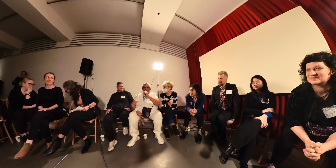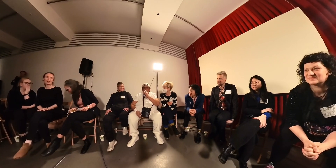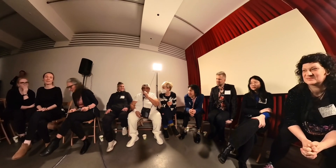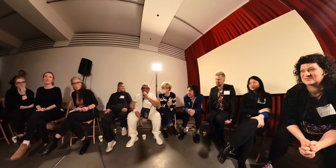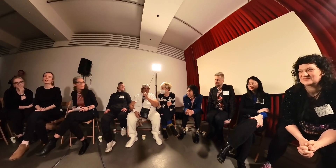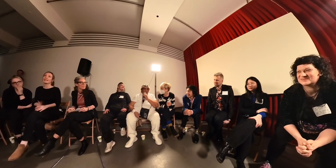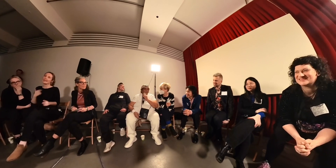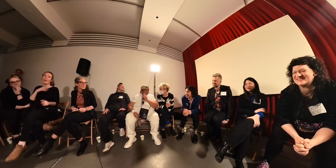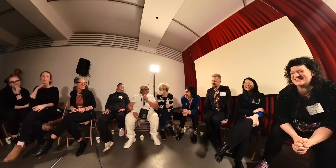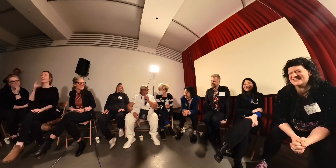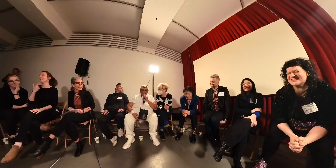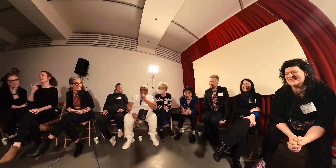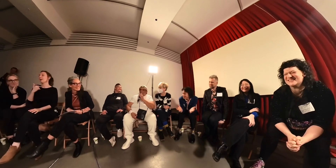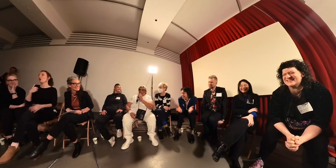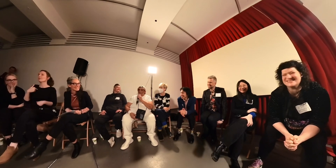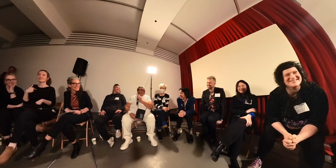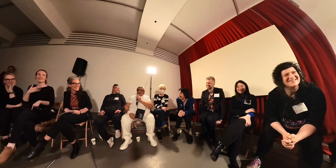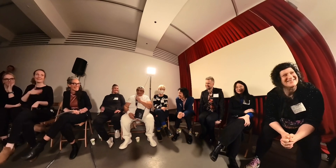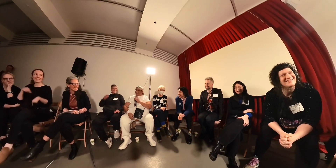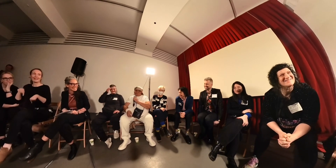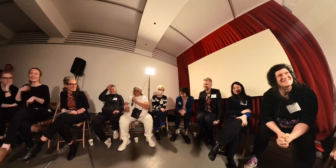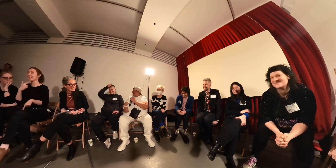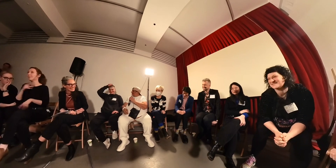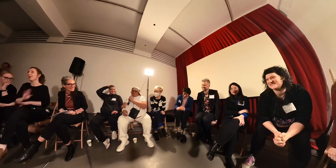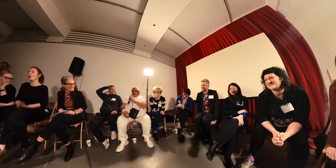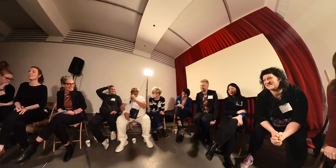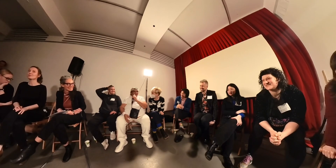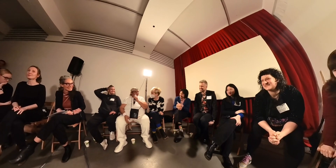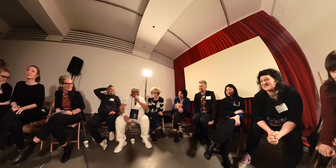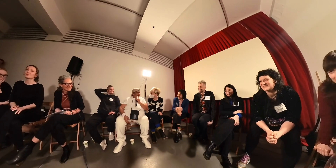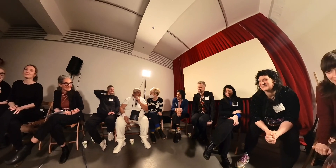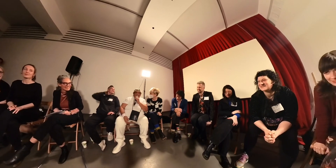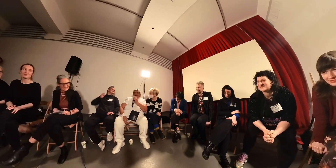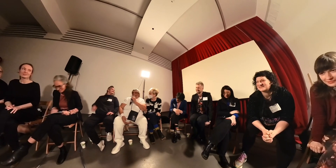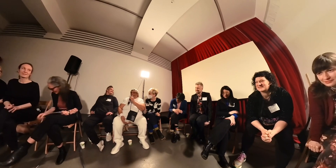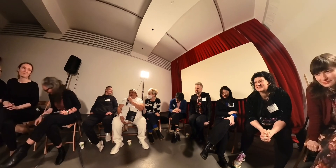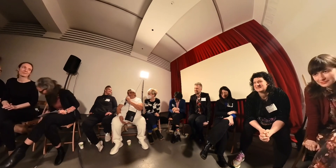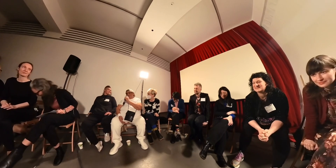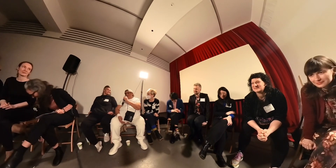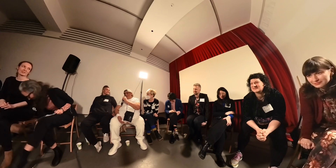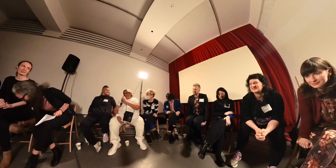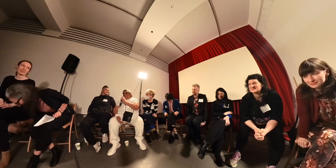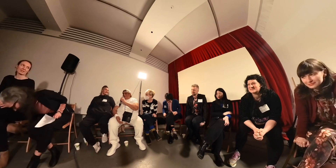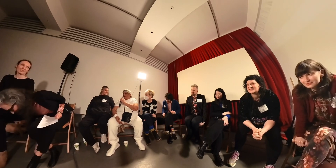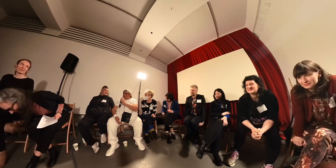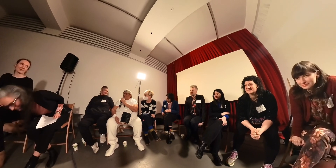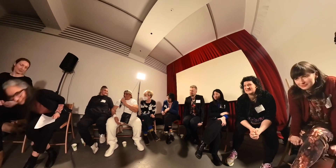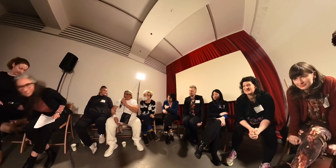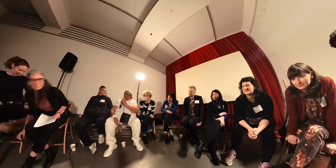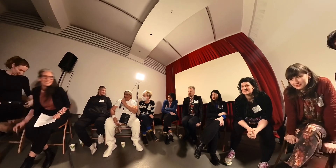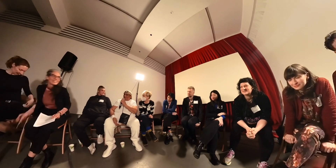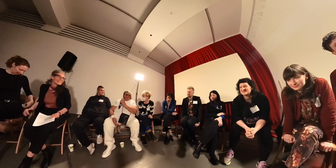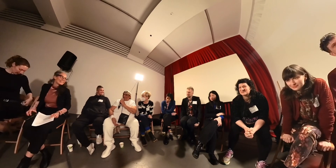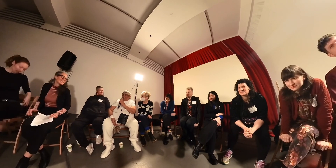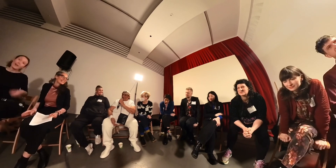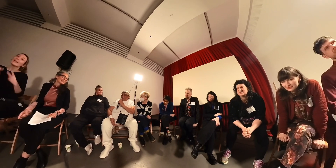Tady s vámi líbilo. Mně jo. No. Ale jako když někam, víte co, my